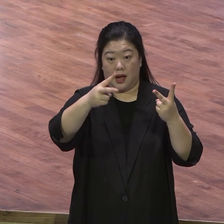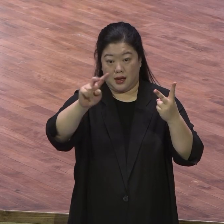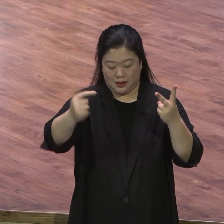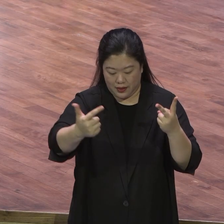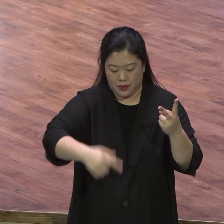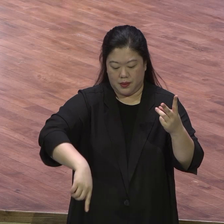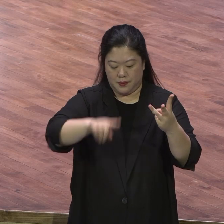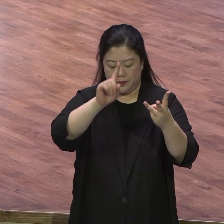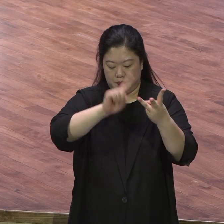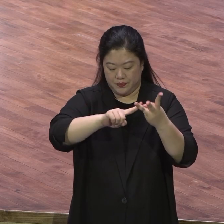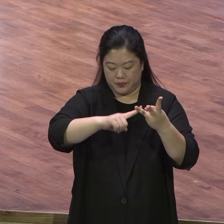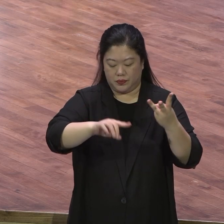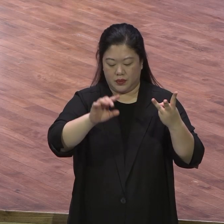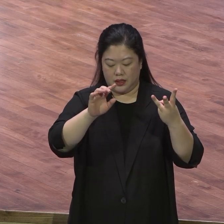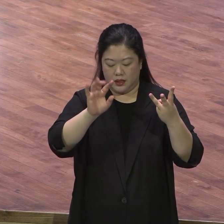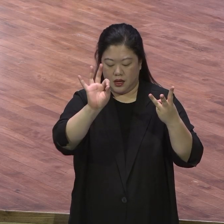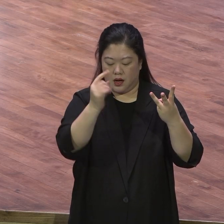아비람과